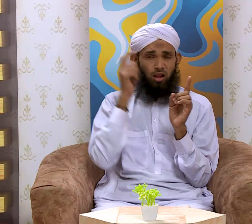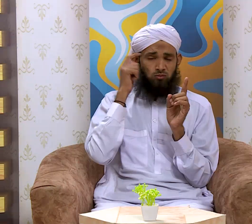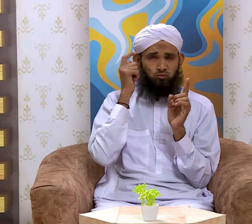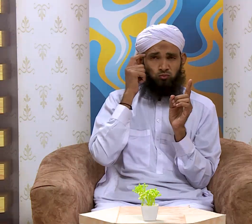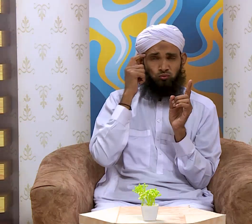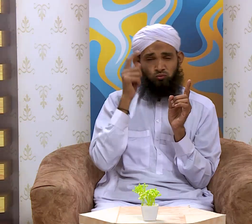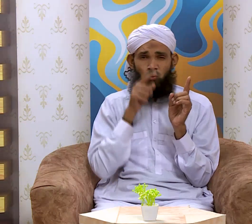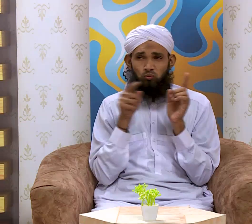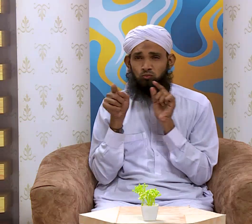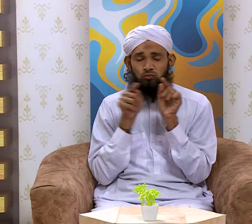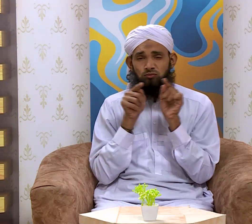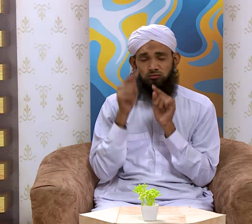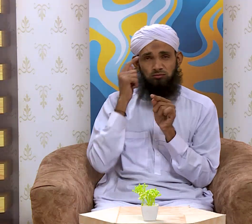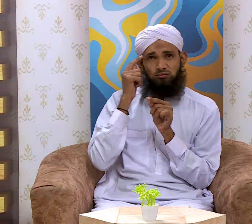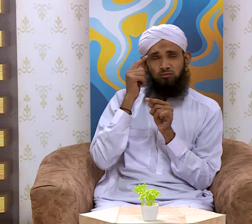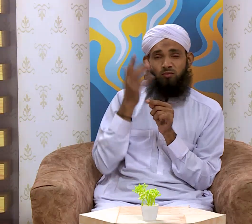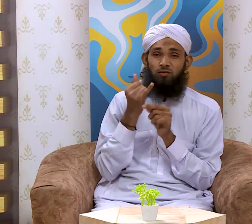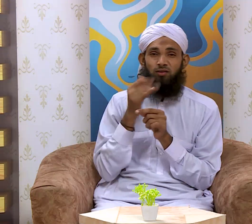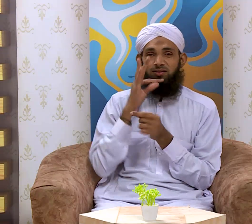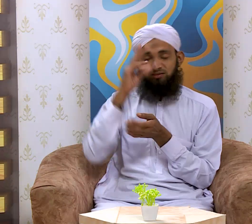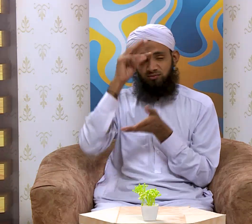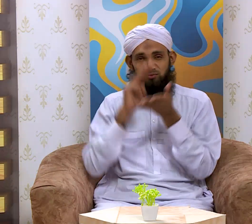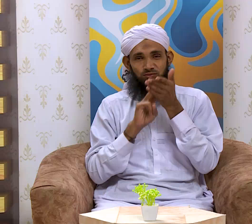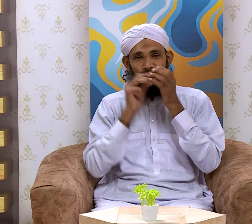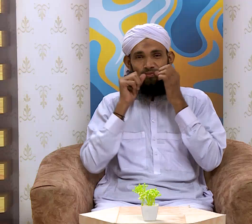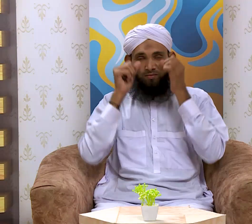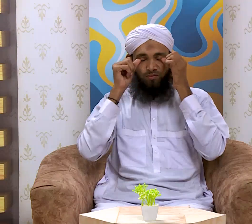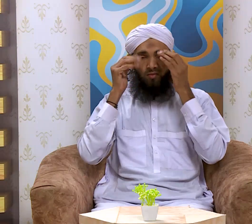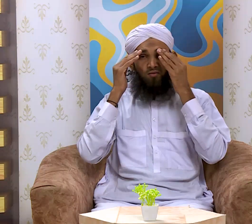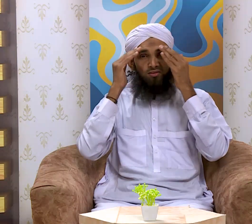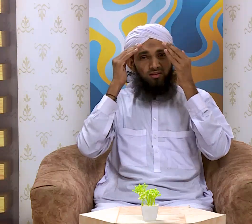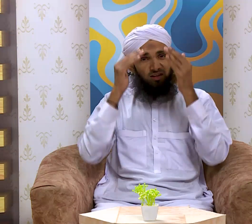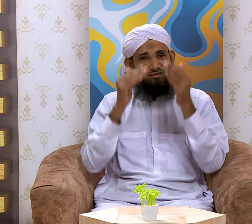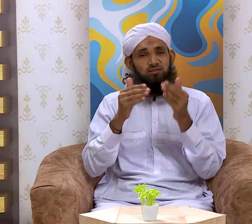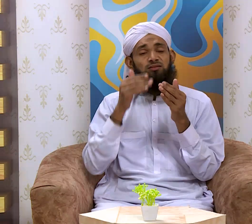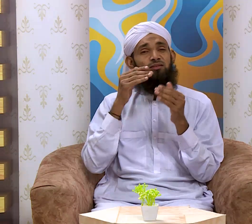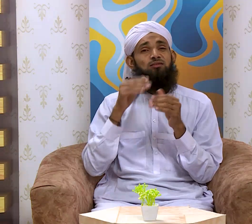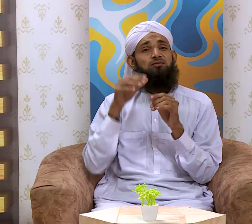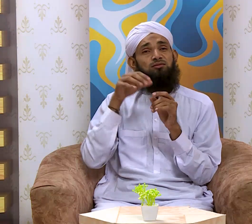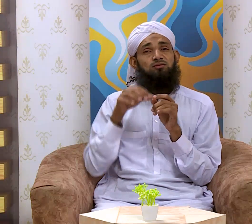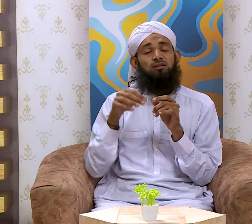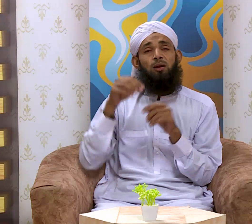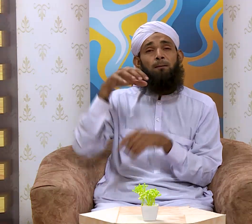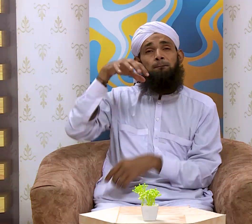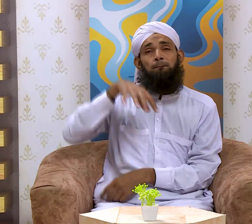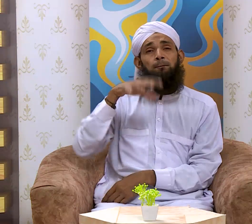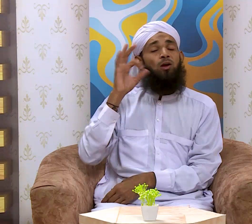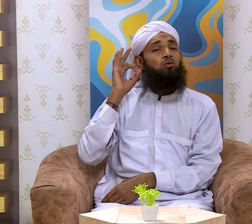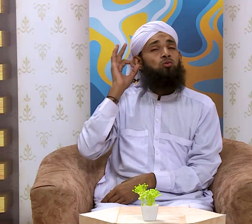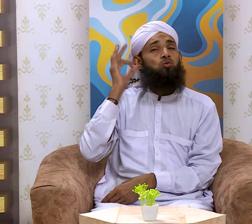کیونکہ اگرچہ آپ صلی اللہ علیہ وآلہ وبارک وسلم بیت المقدس میں داخل ہوئے تھے، لیکن آپ علیہ السلام